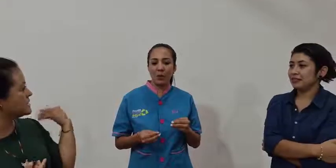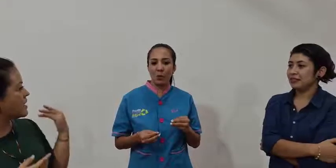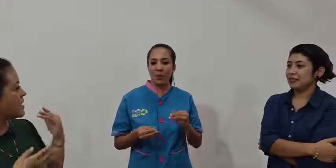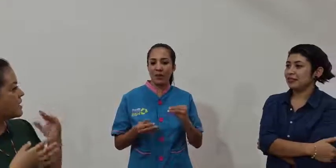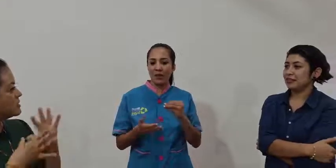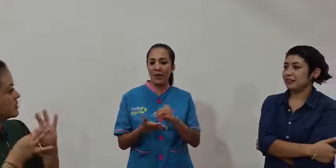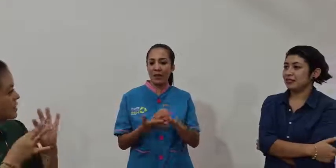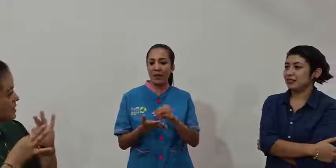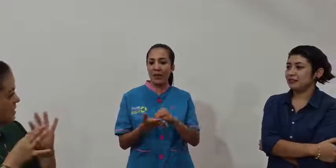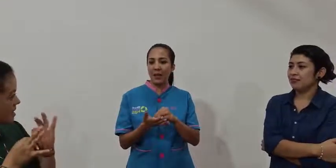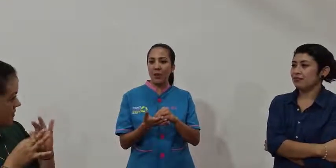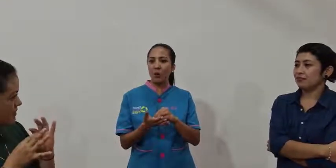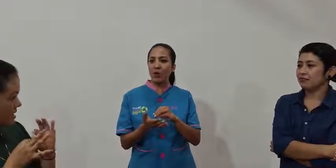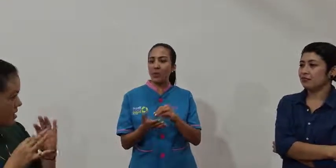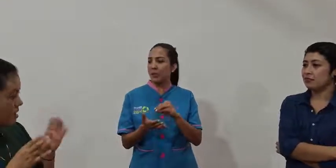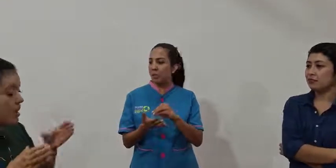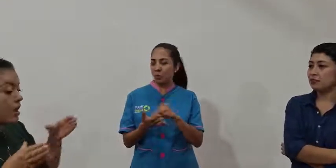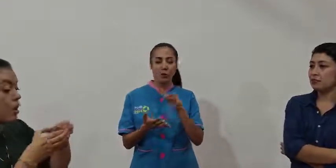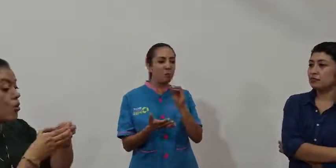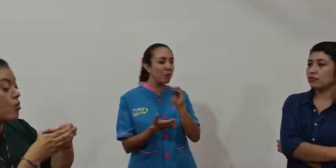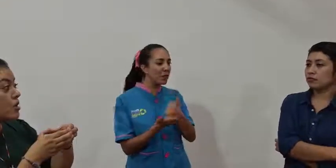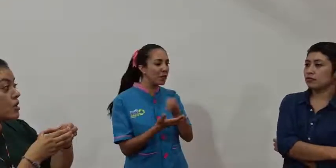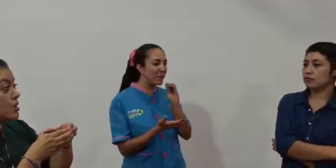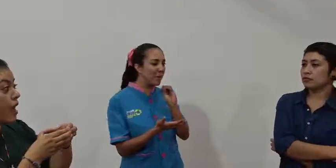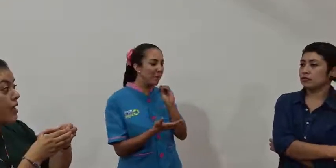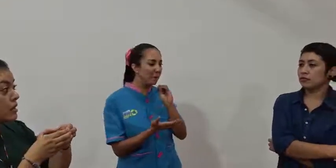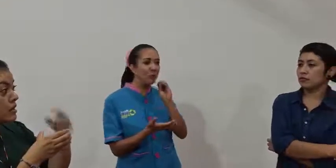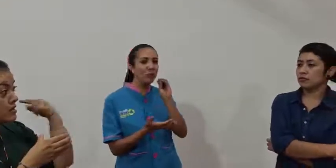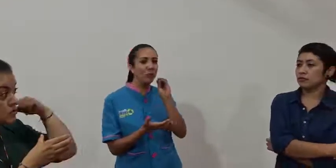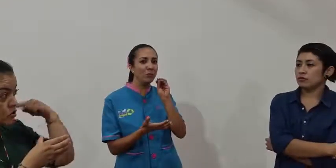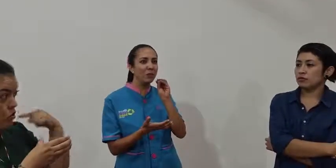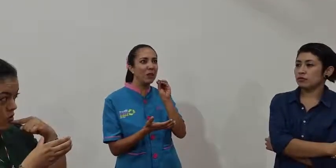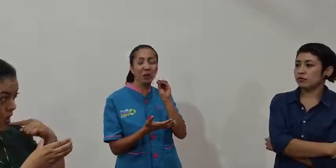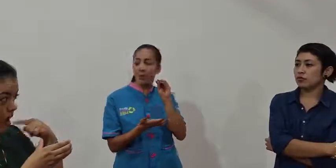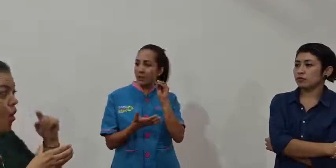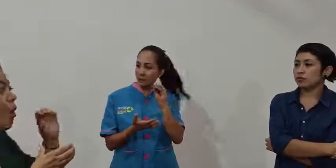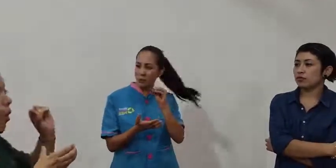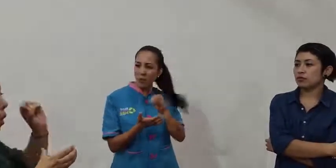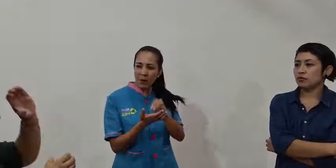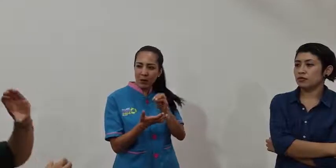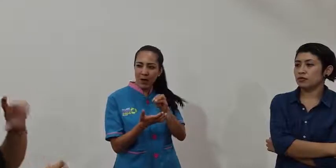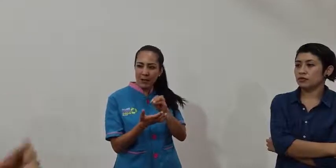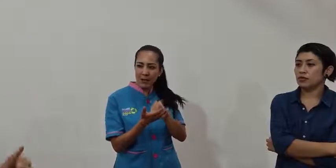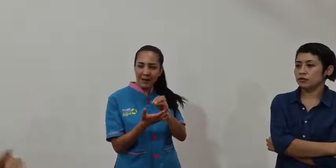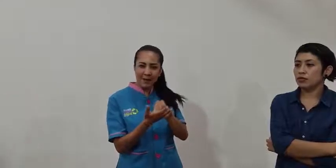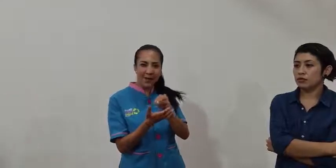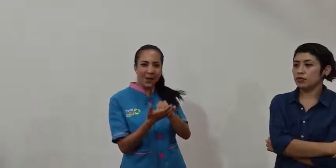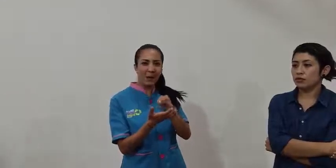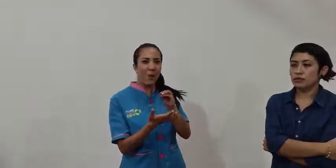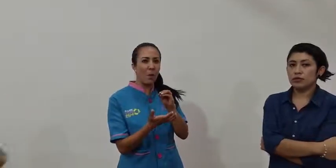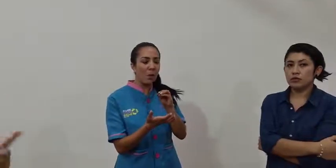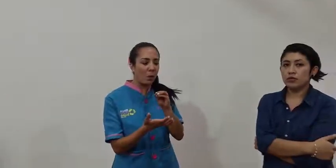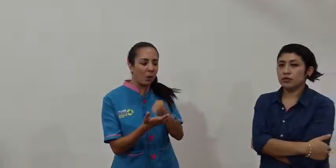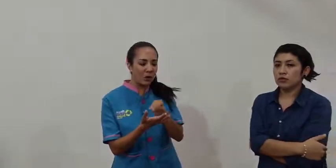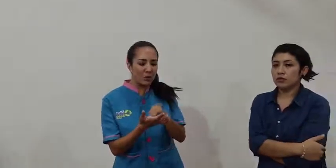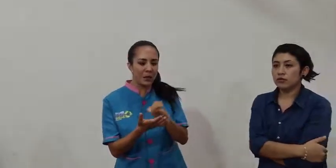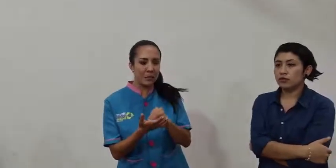una comunidad o tiene aspectos muy importantes, o bueno, hay que aprender o estos